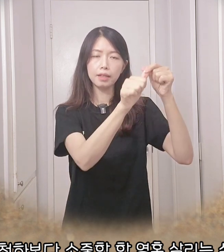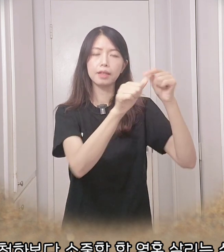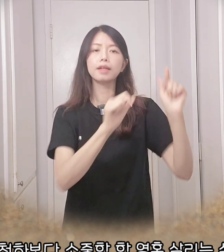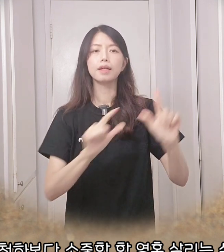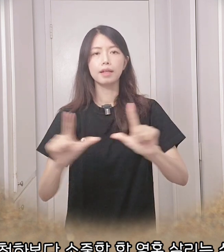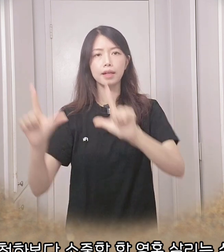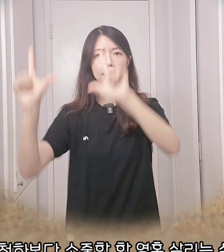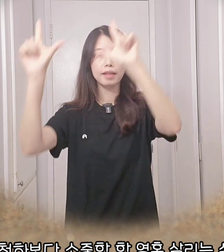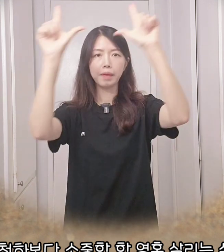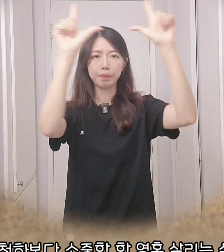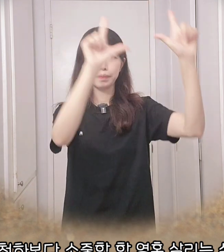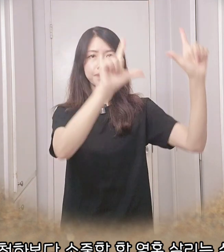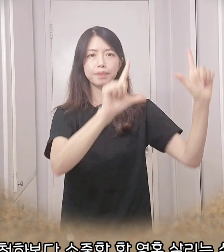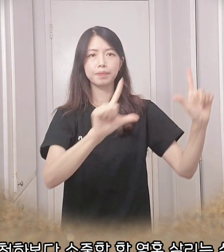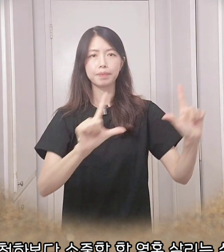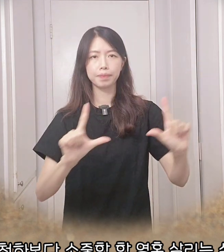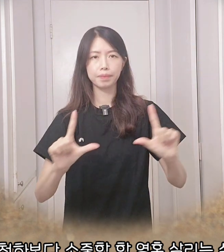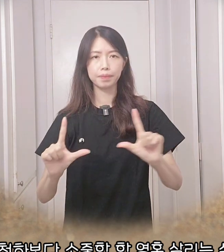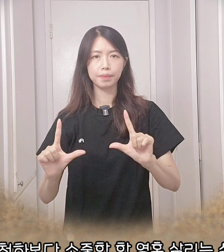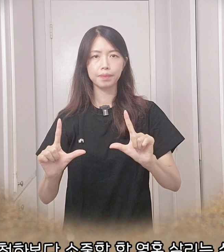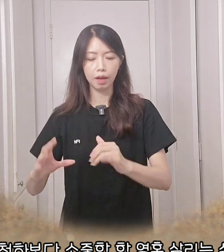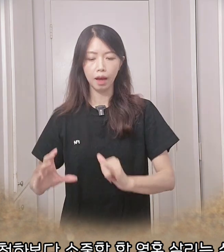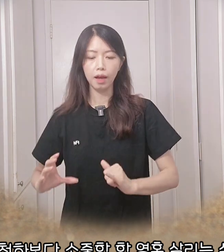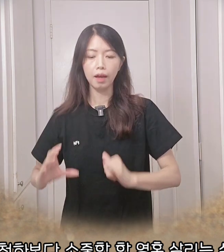살리는 삶.